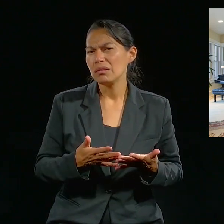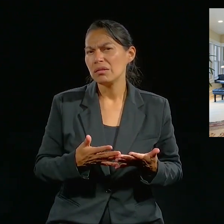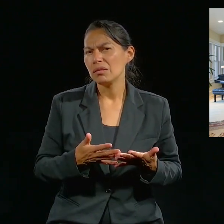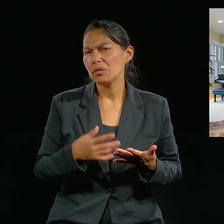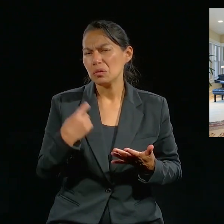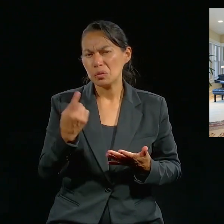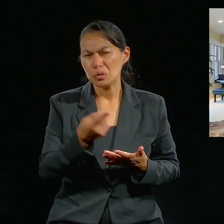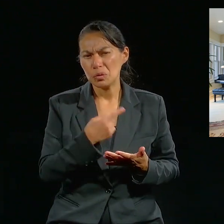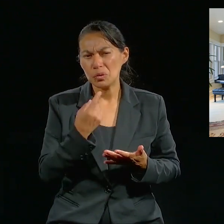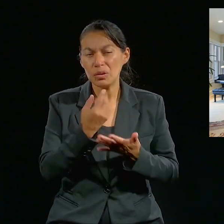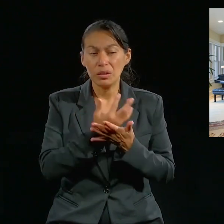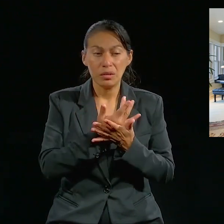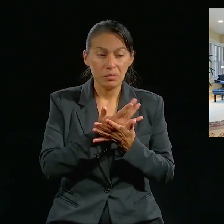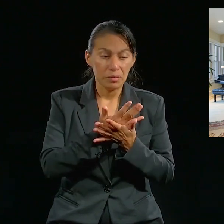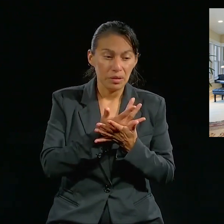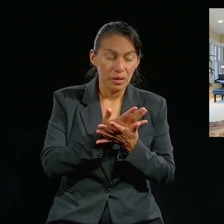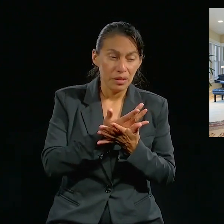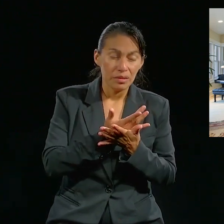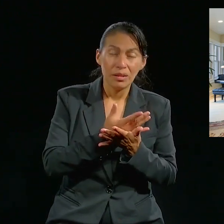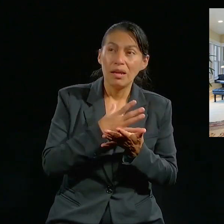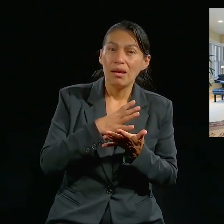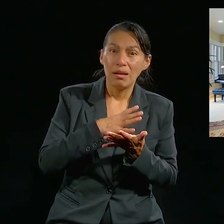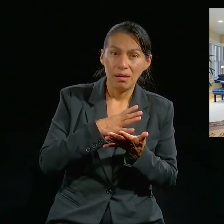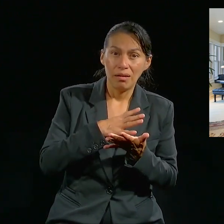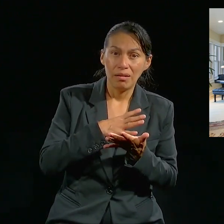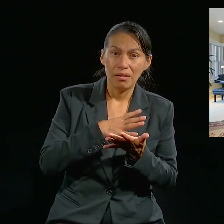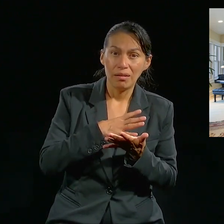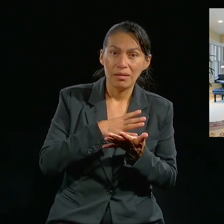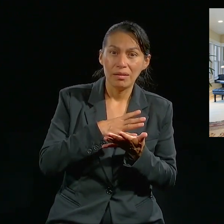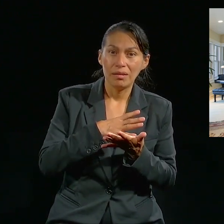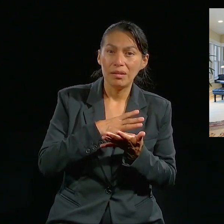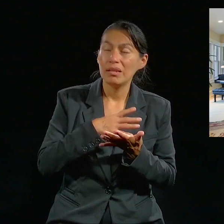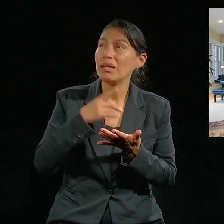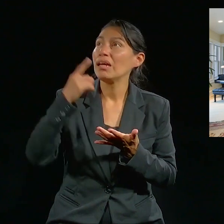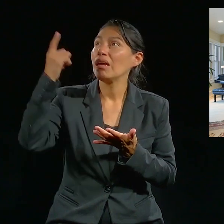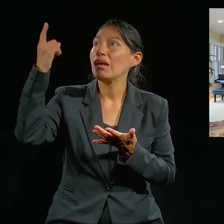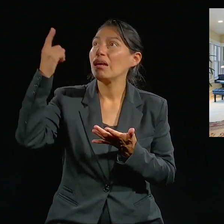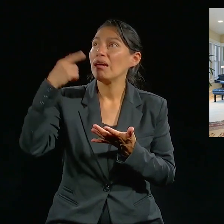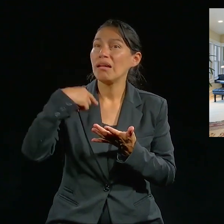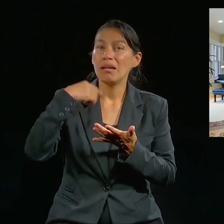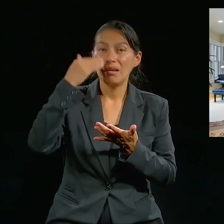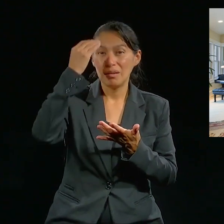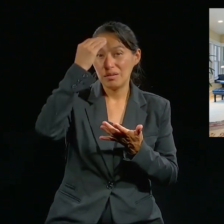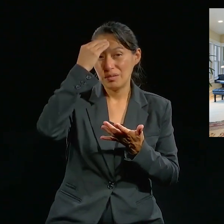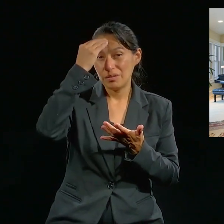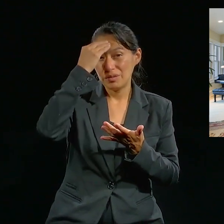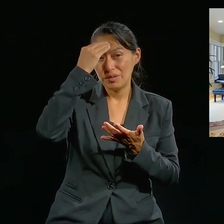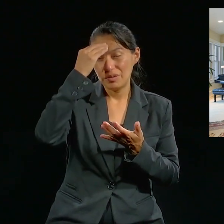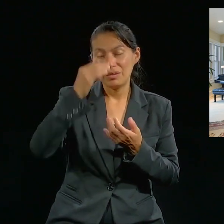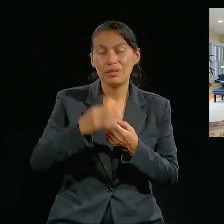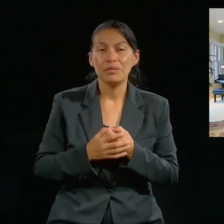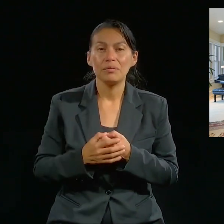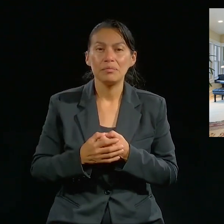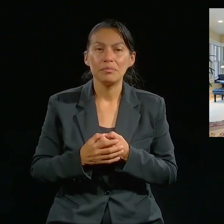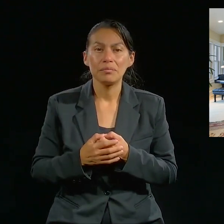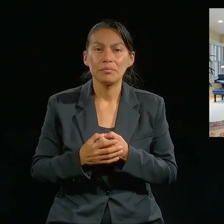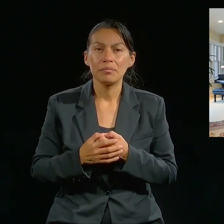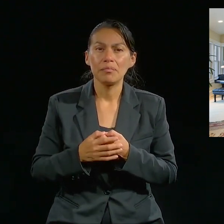llegamos a tener esperanza de saber que alguien conoce nuestra situación y puede